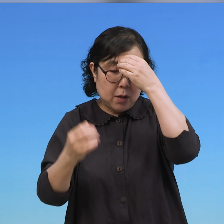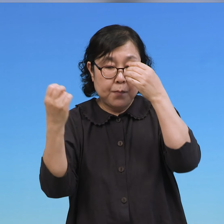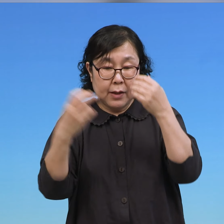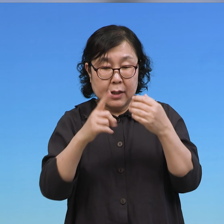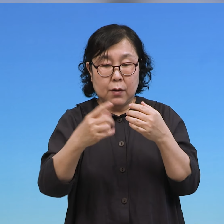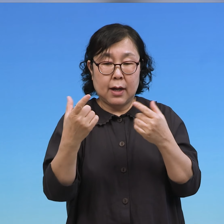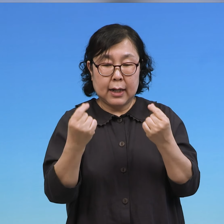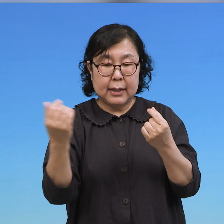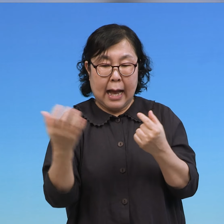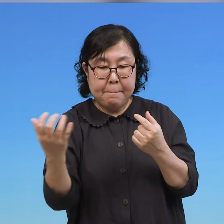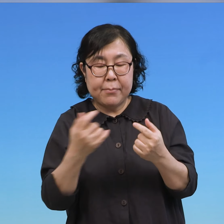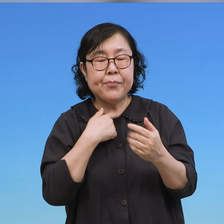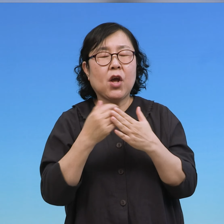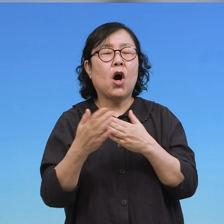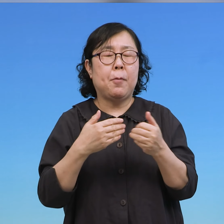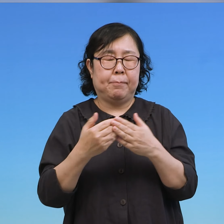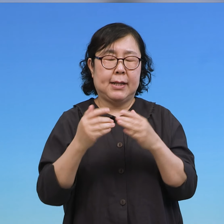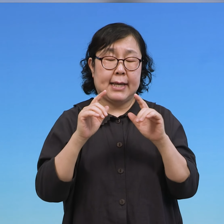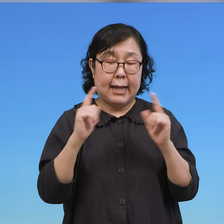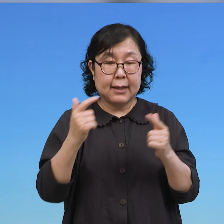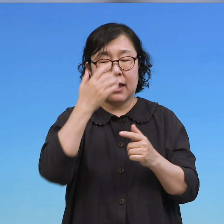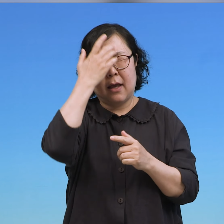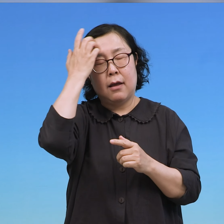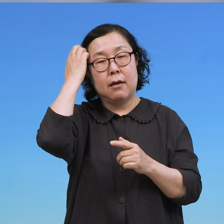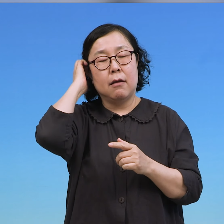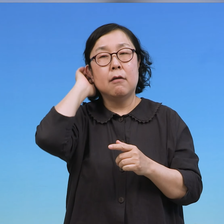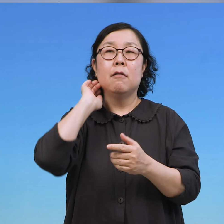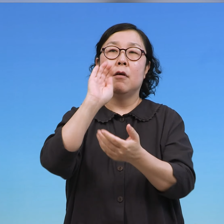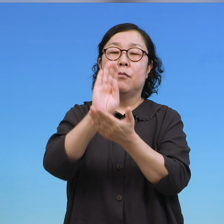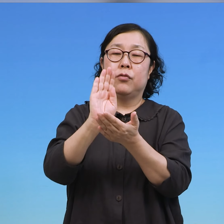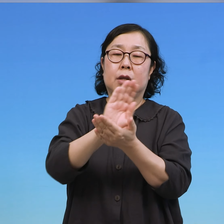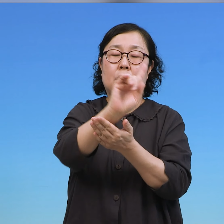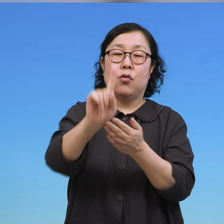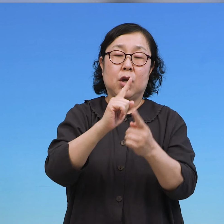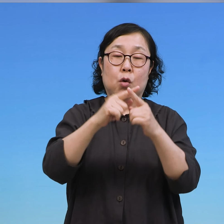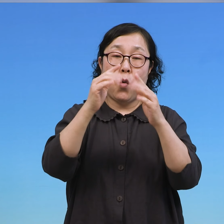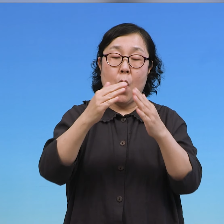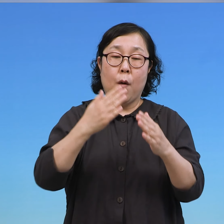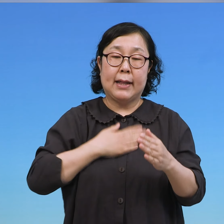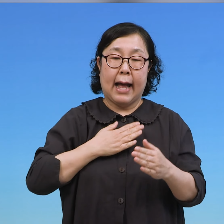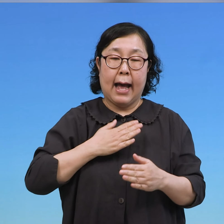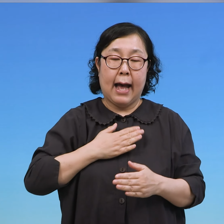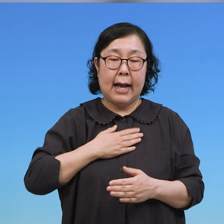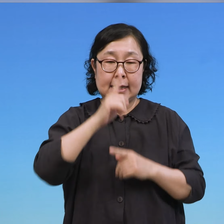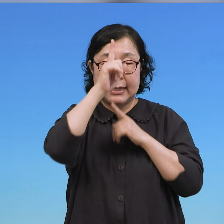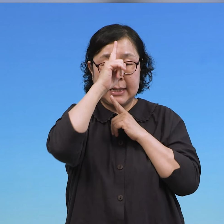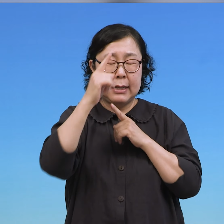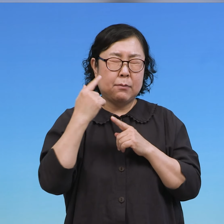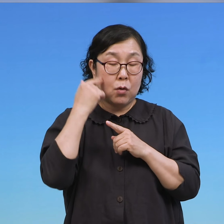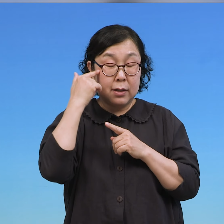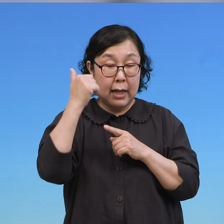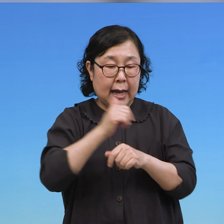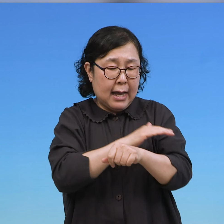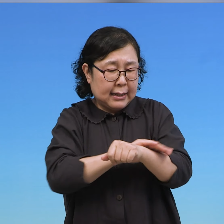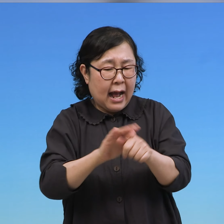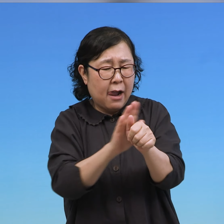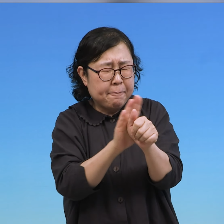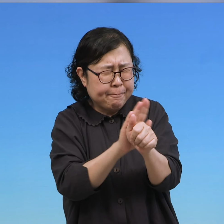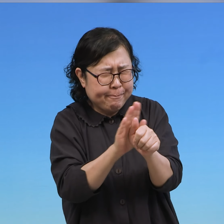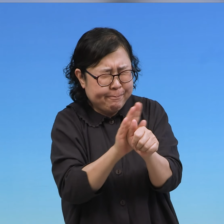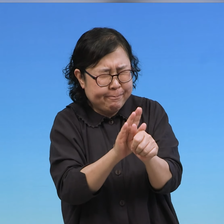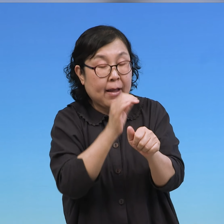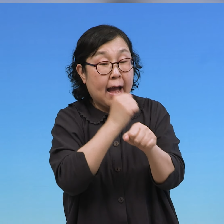성도님 다시는 이런 아픔을 겪지 않도록 분당 우리 교회와 제가 정말 잘하겠습니다. 이런